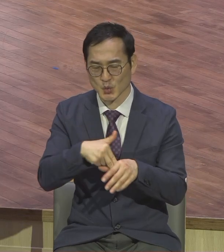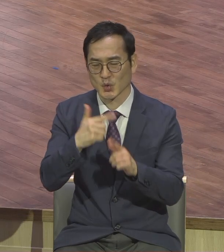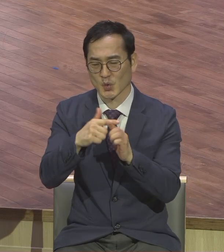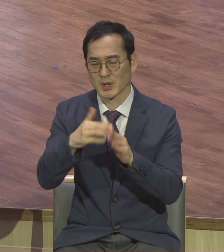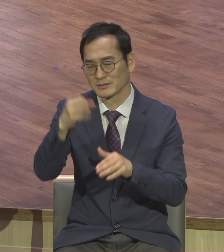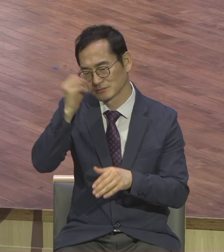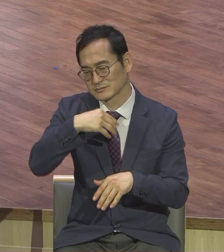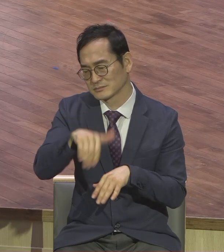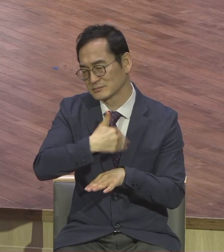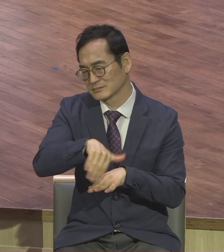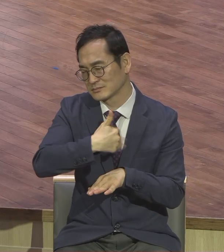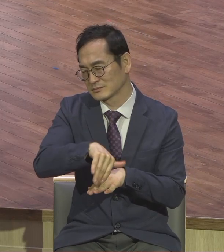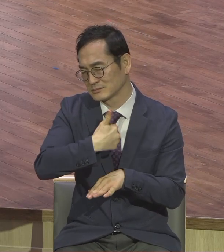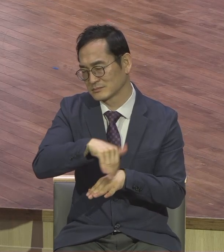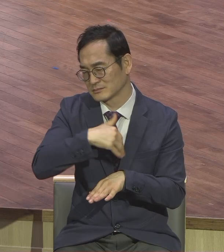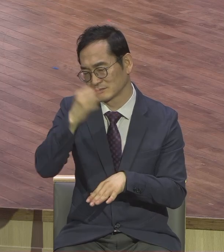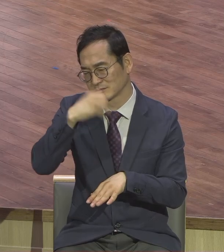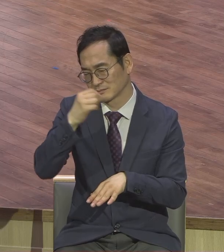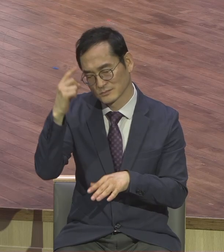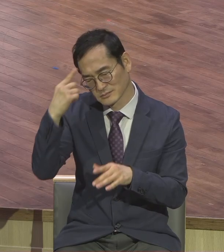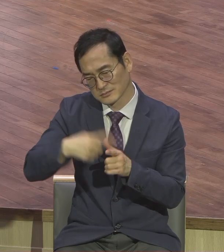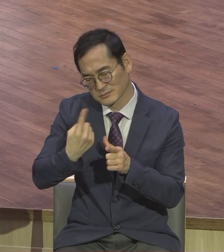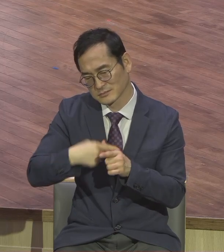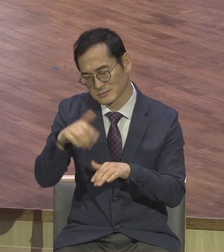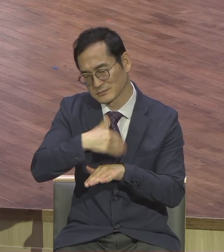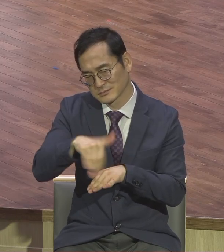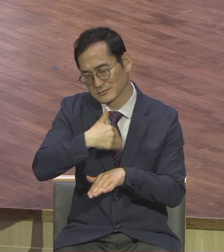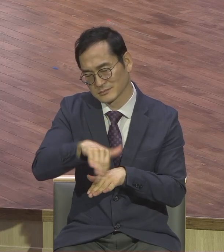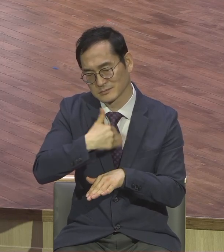하는 자들 많아요.